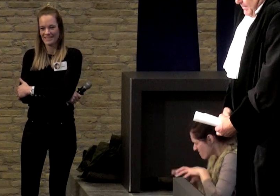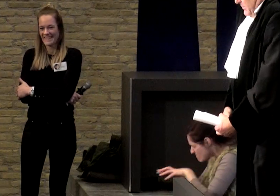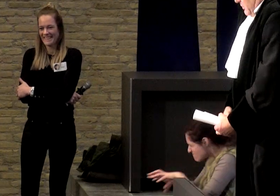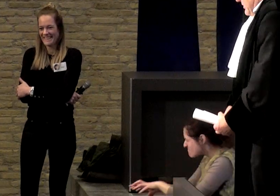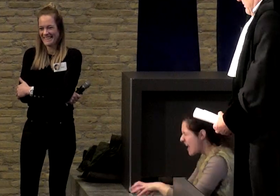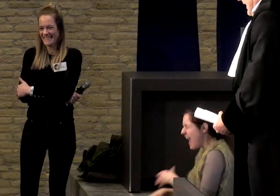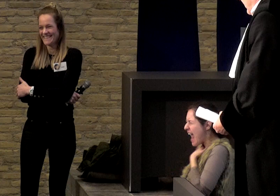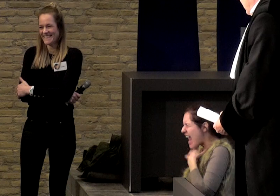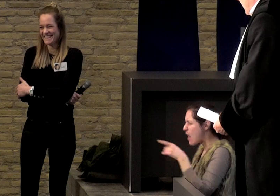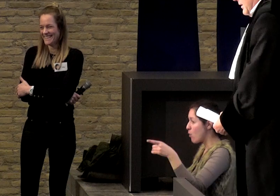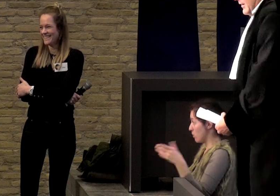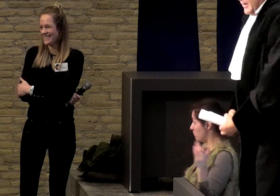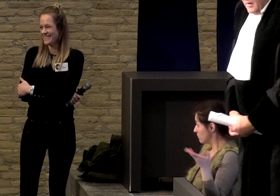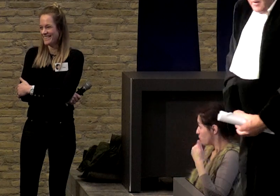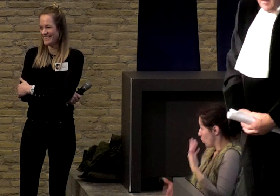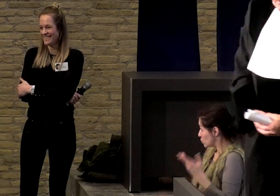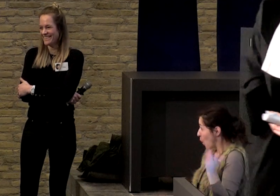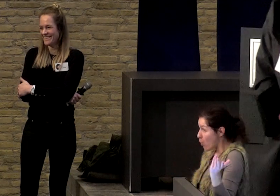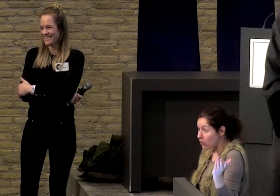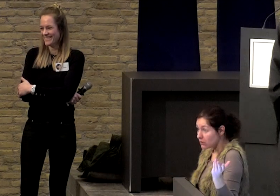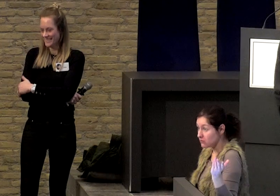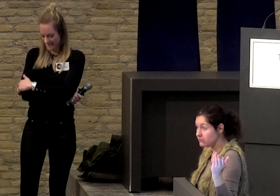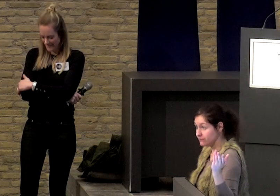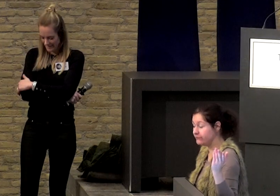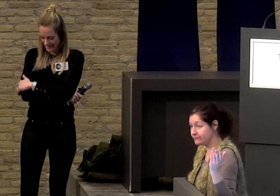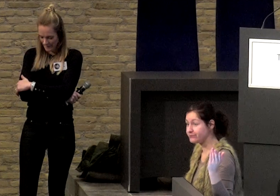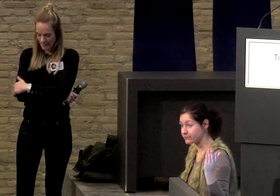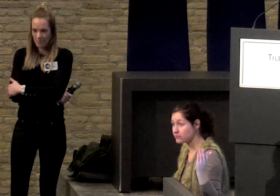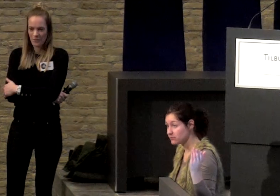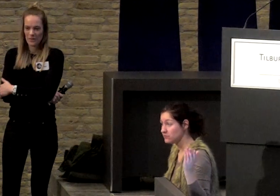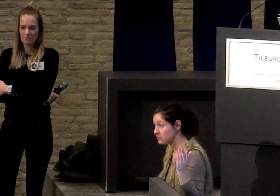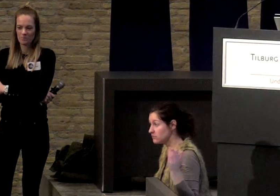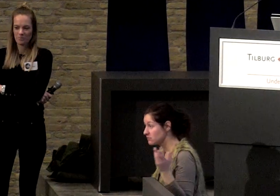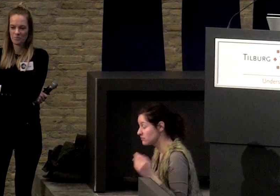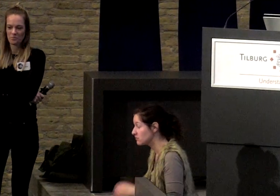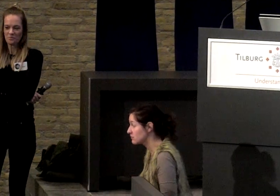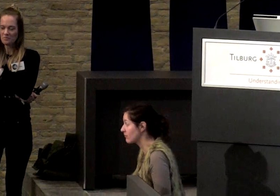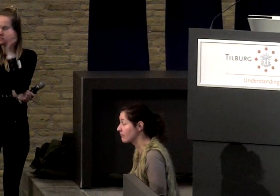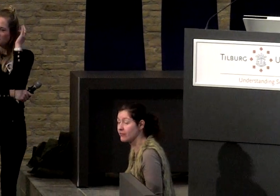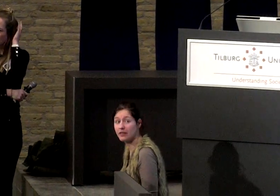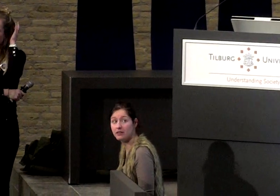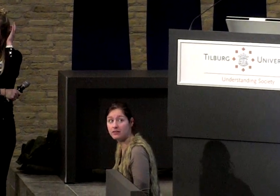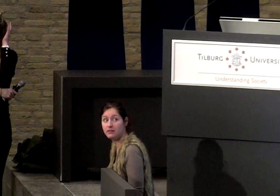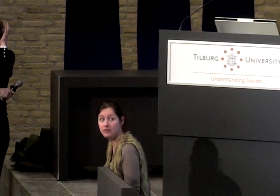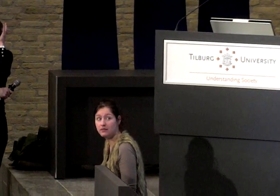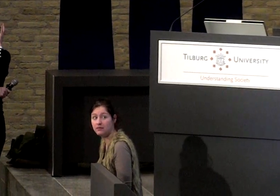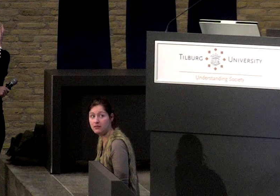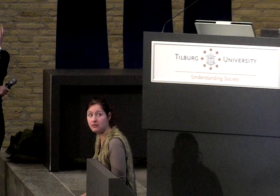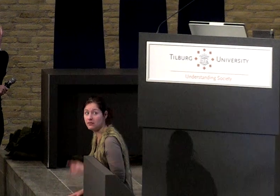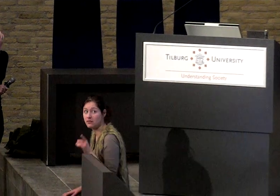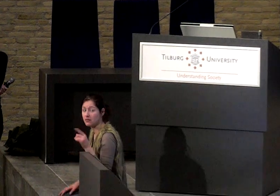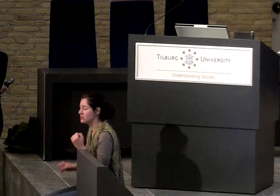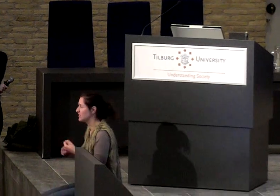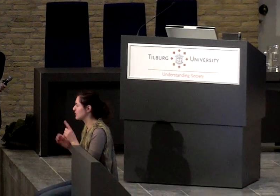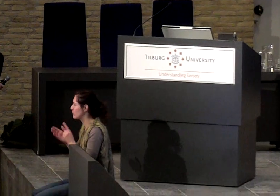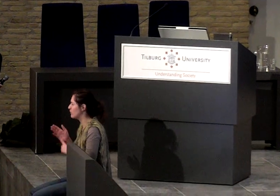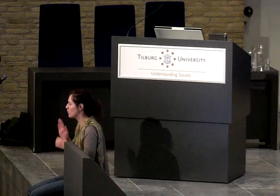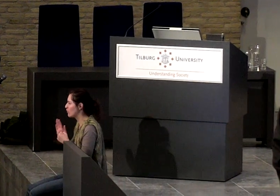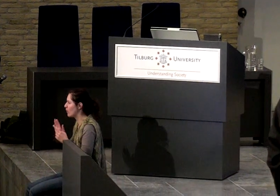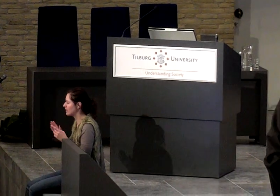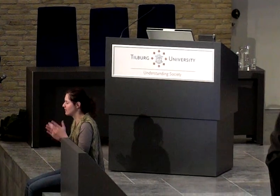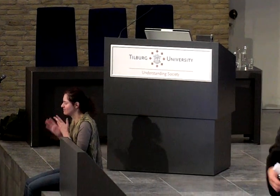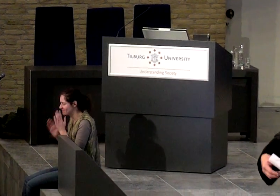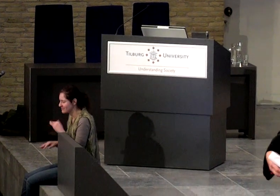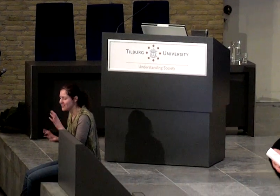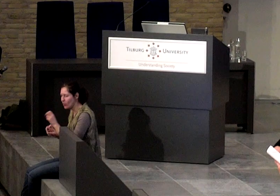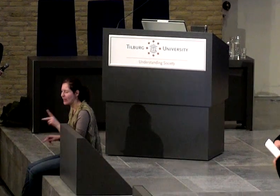Ja, maar zo is het wel. Er zal hier vast in de zaal wel een kindje... Nee, dat is trouwens een heel fout voorbeeld wat ik nu wilde gaan gebruiken.